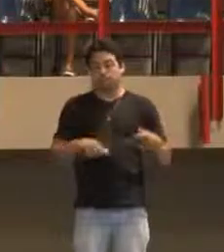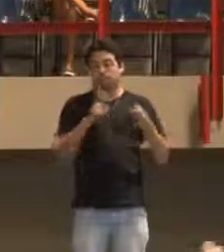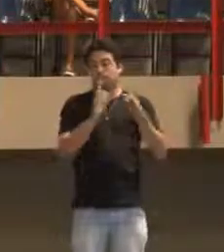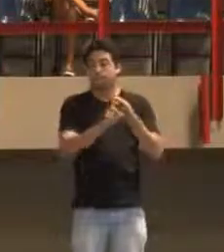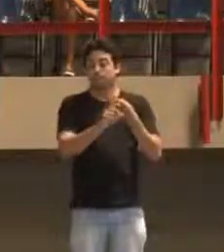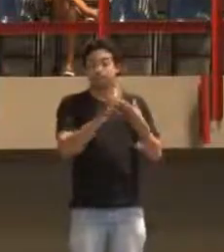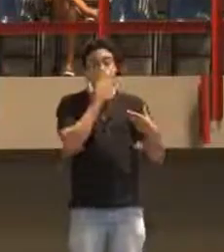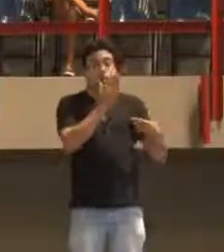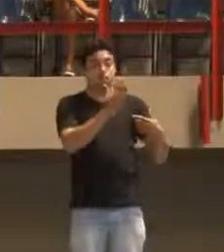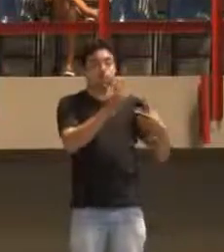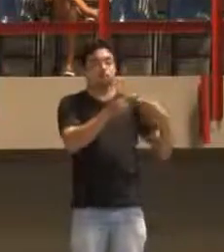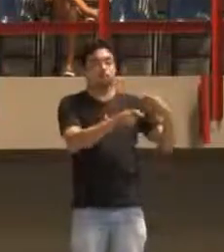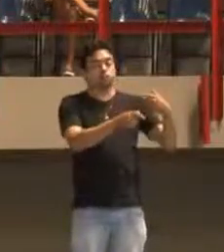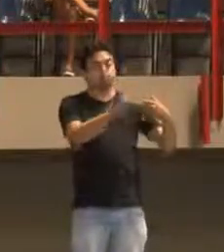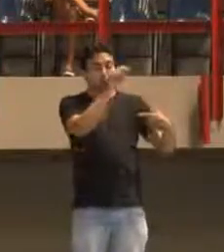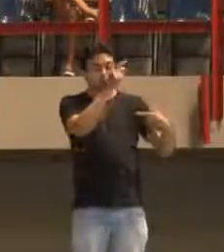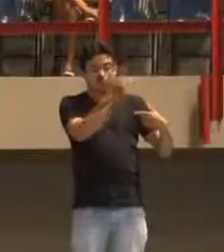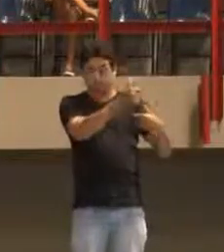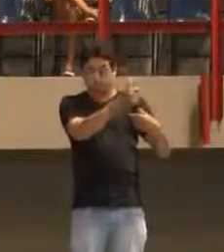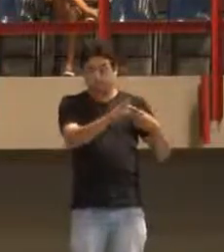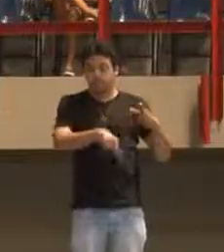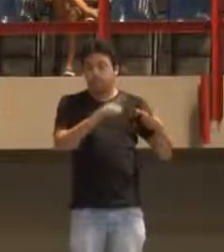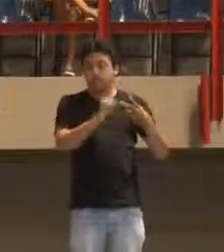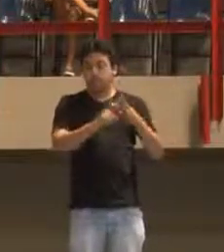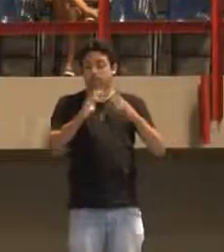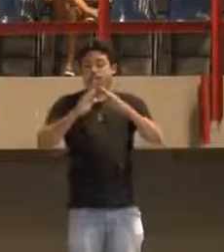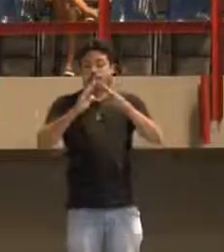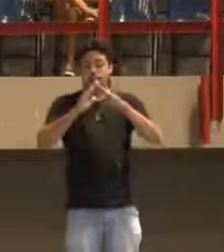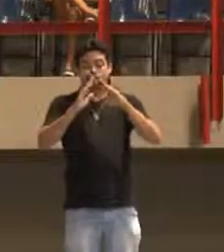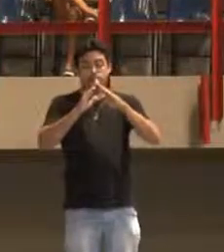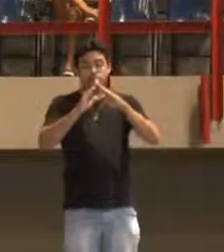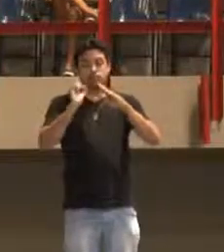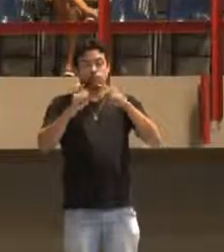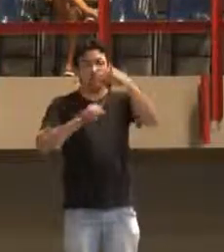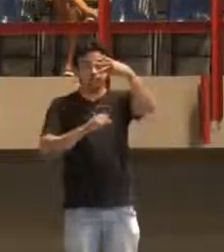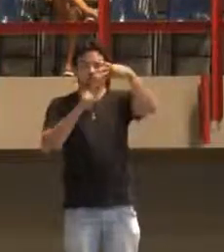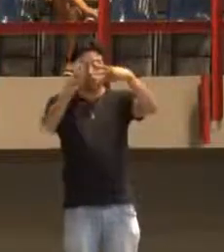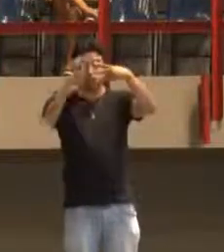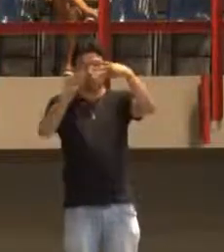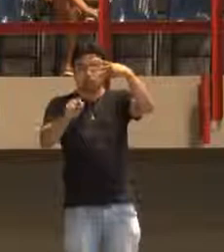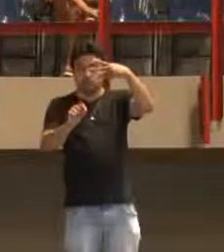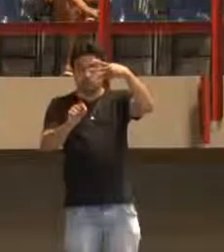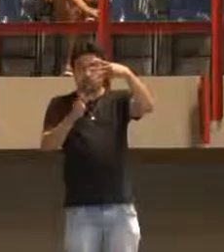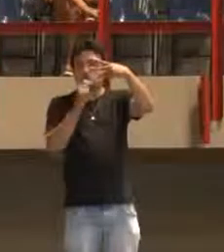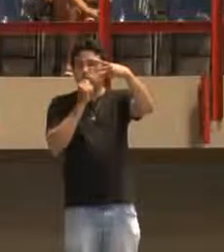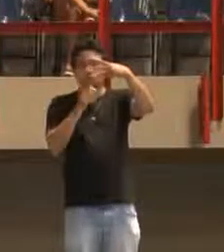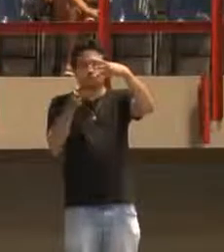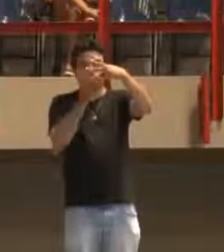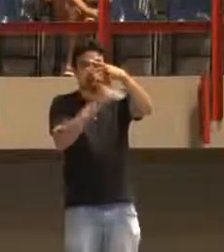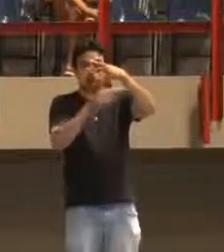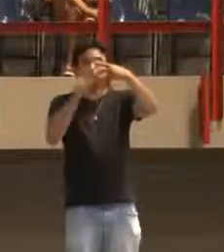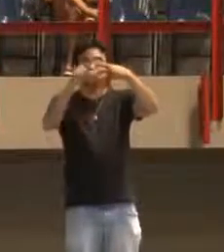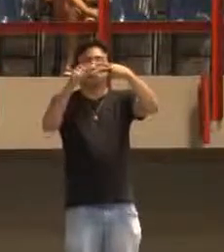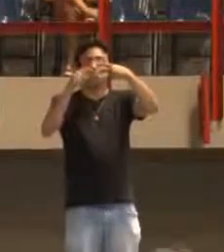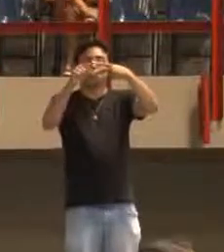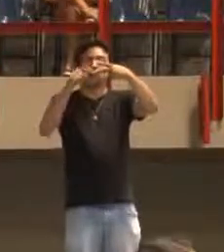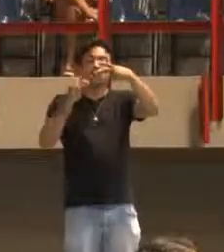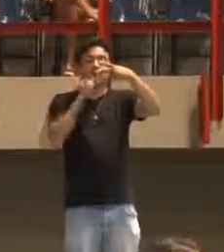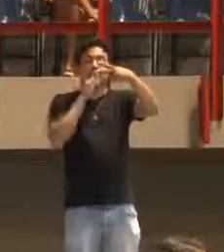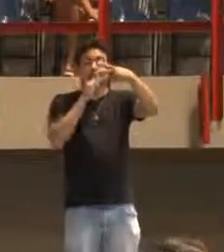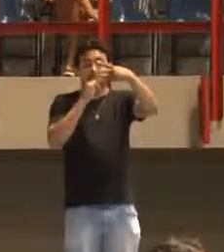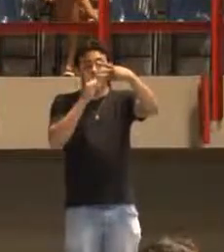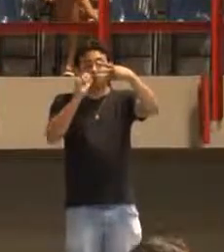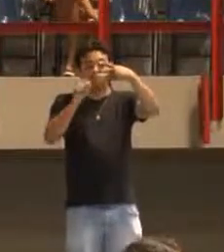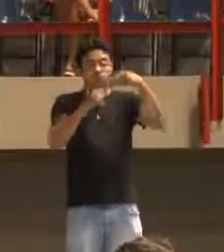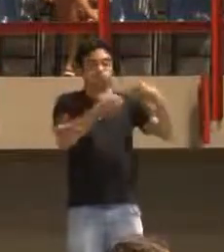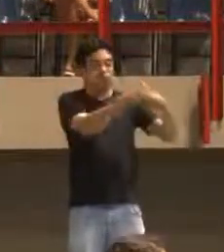Se eu pintar o fundo de azul, a casa, eu vou ter 3 opções? Não. Se eu pintar o fundo de